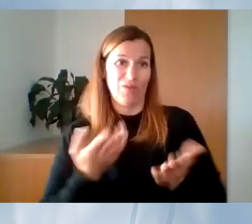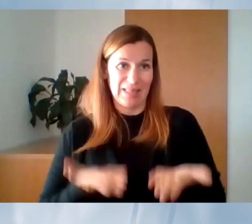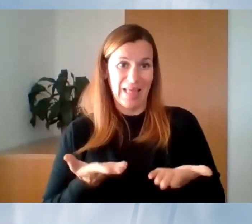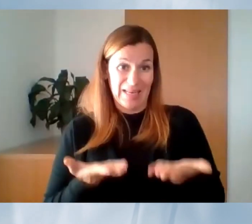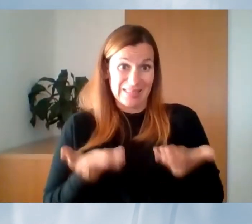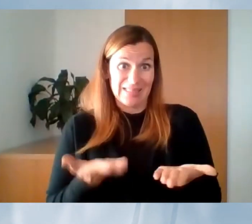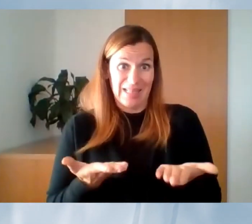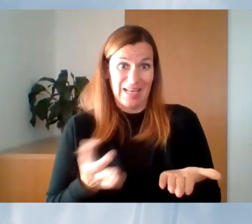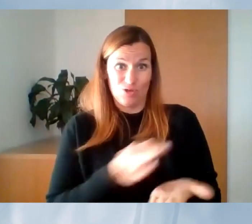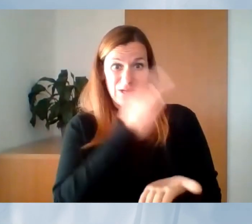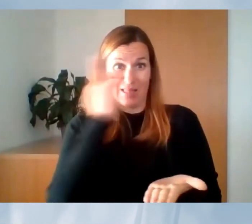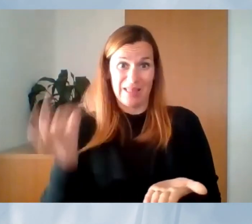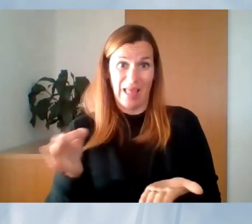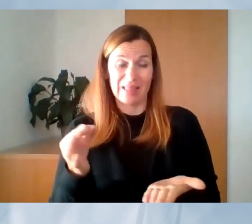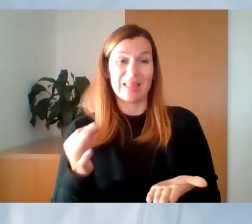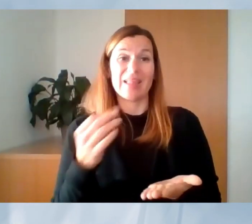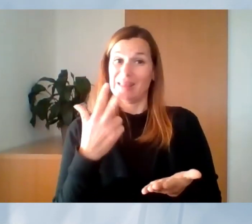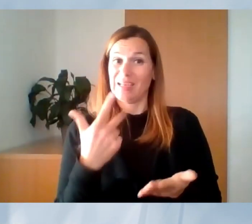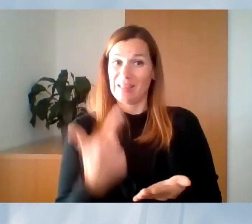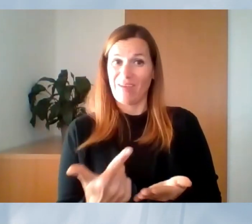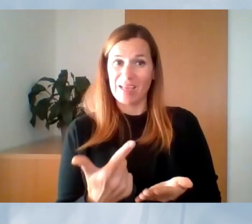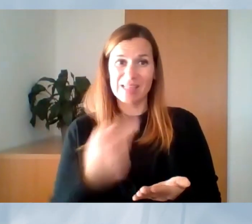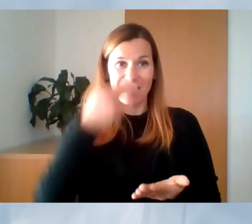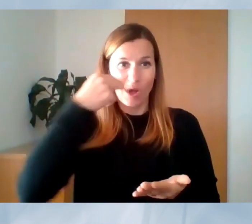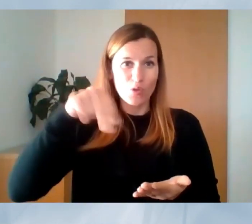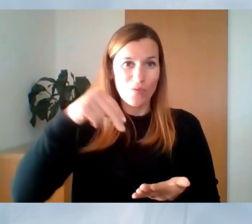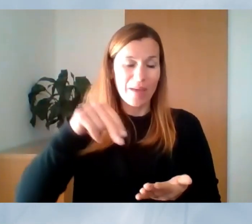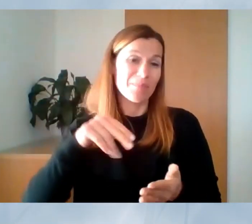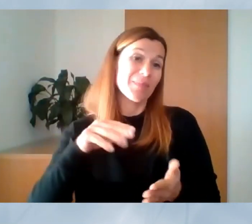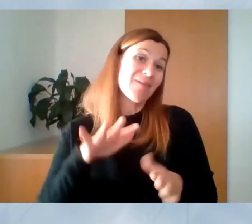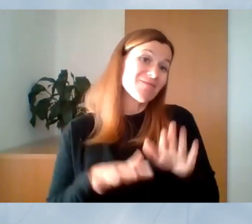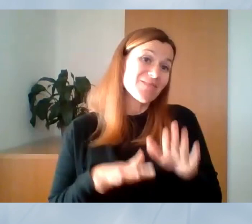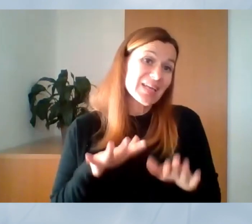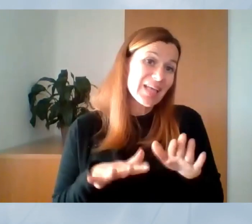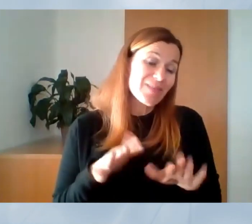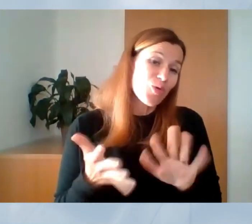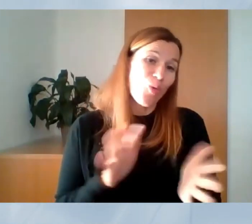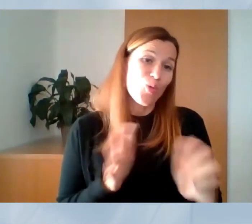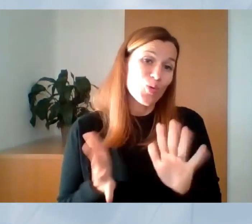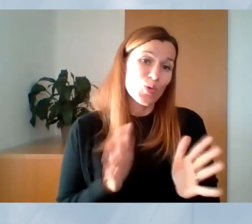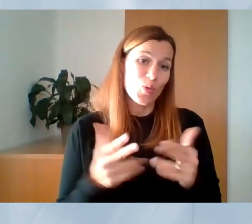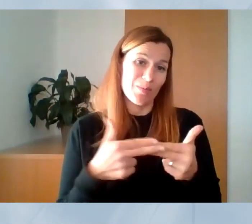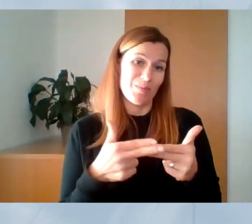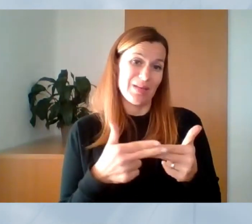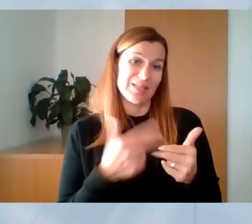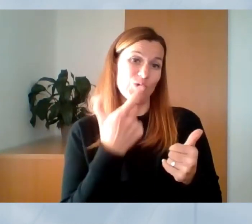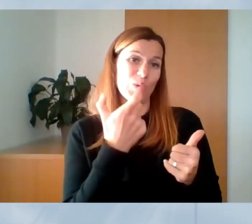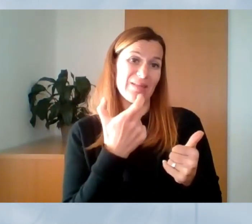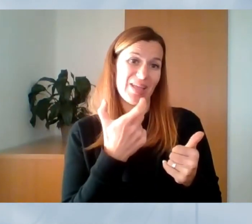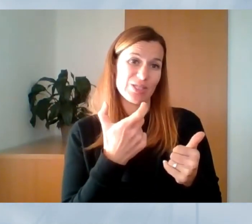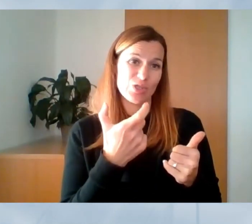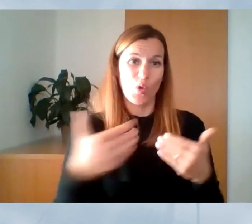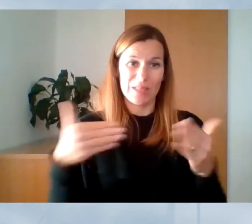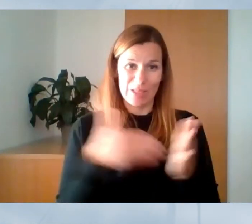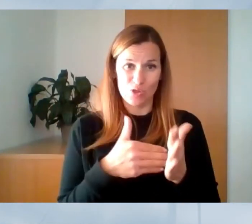Sloveniji danes, današnji dan, 23. novembra, verjetno tam nekje